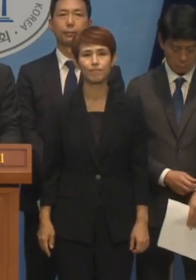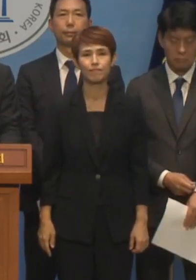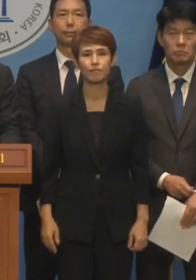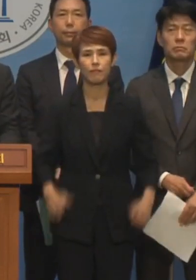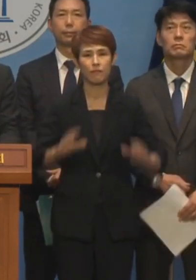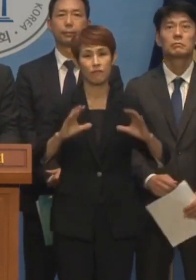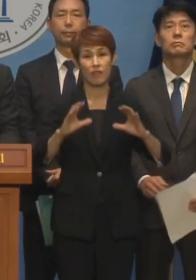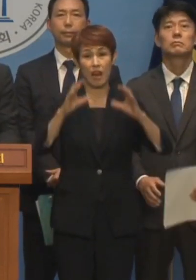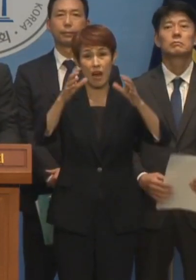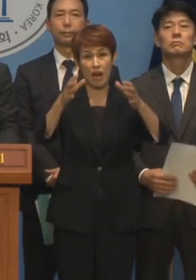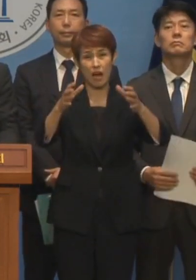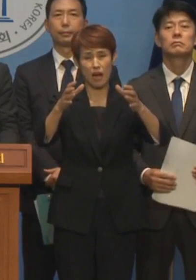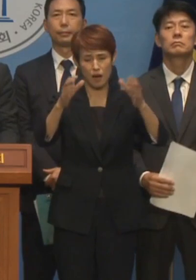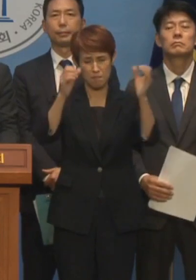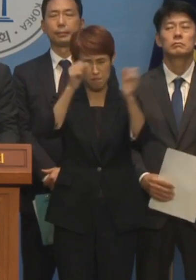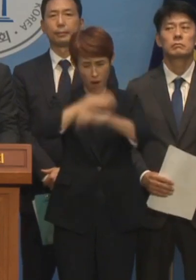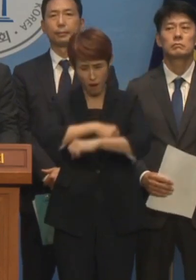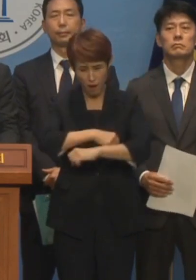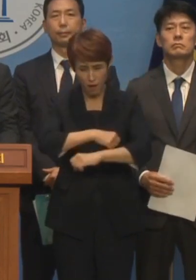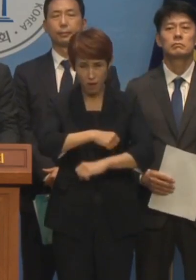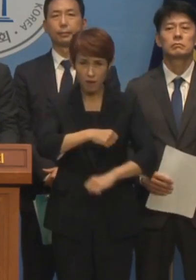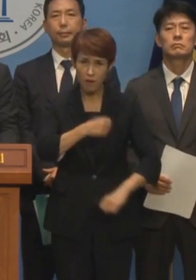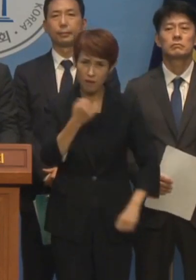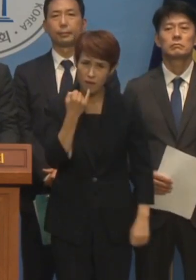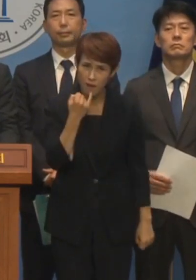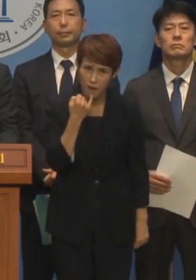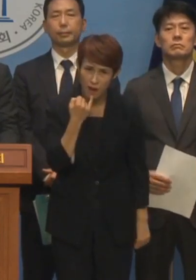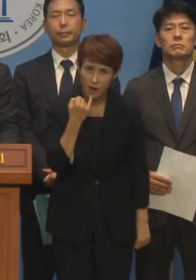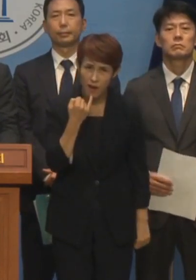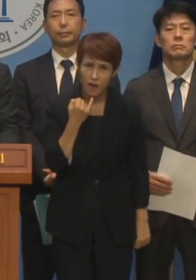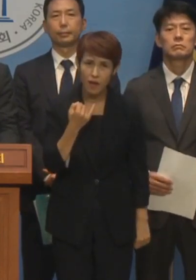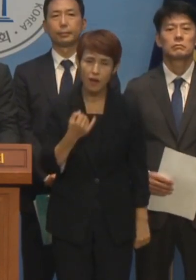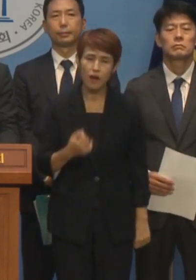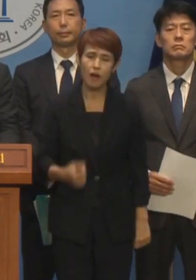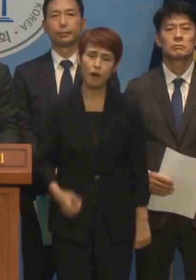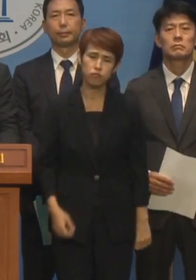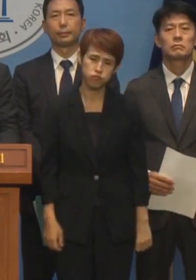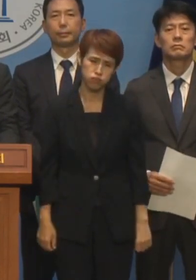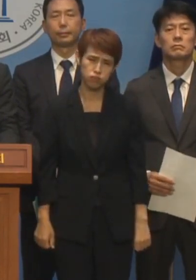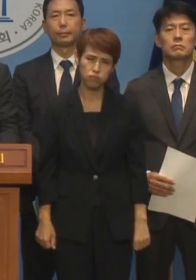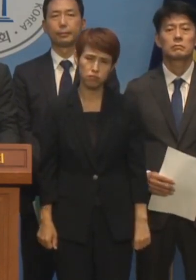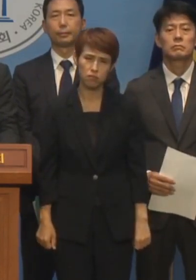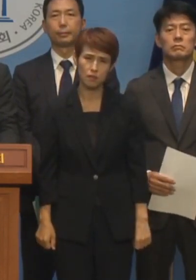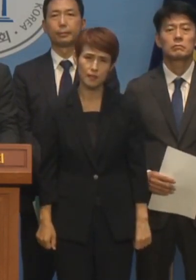나라가 이렇게 망가져도 괜찮겠습니까? 국민 여러분.